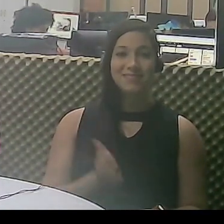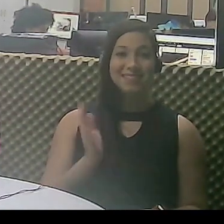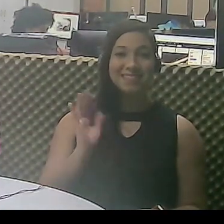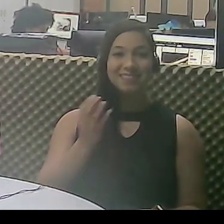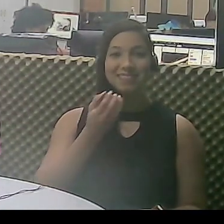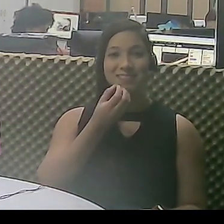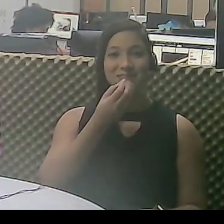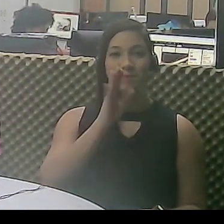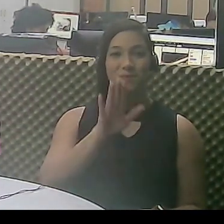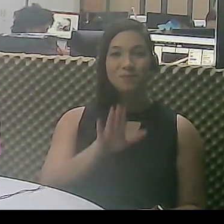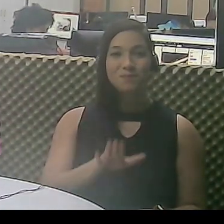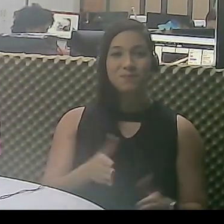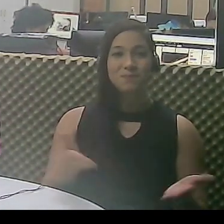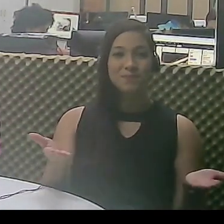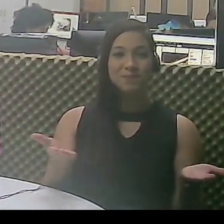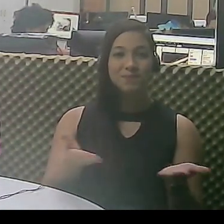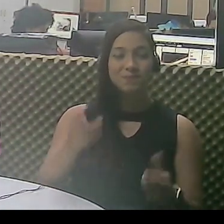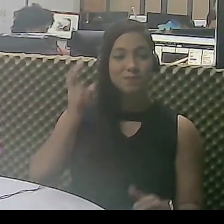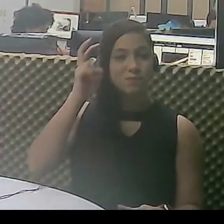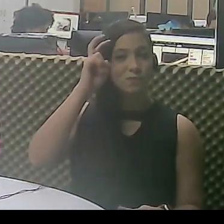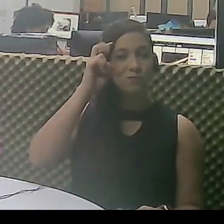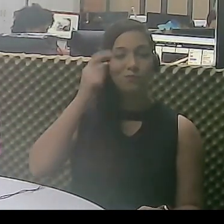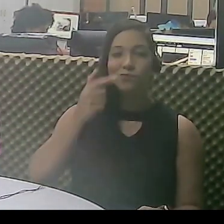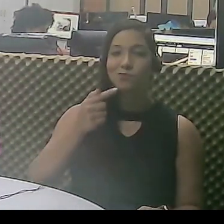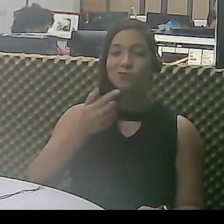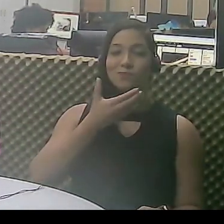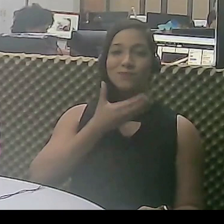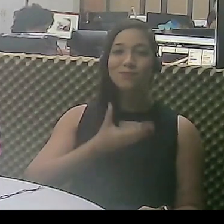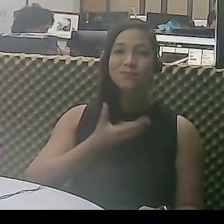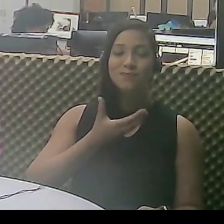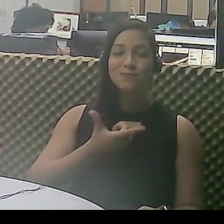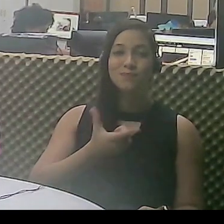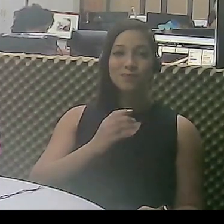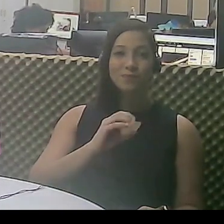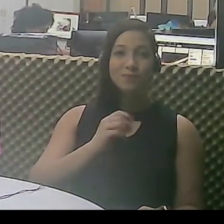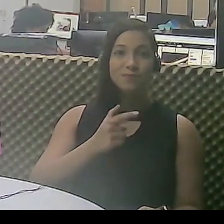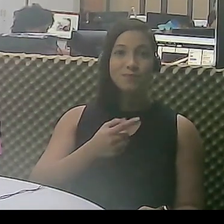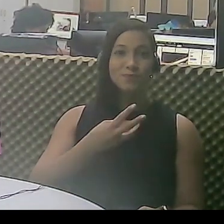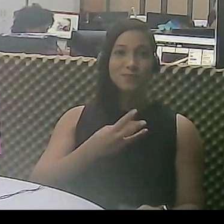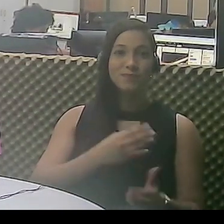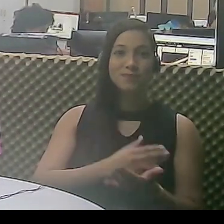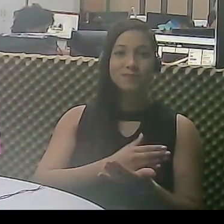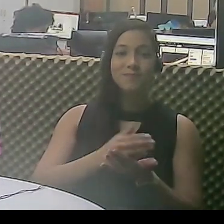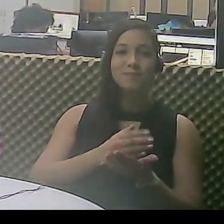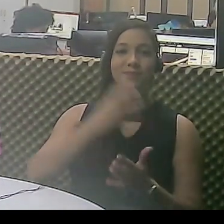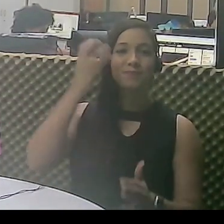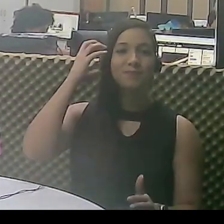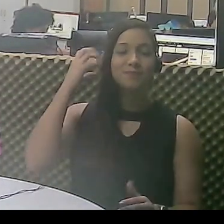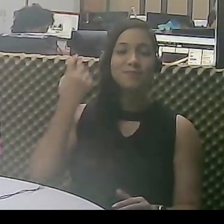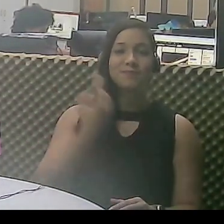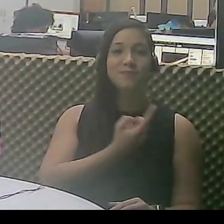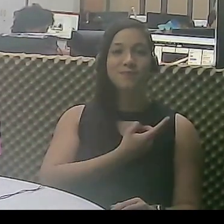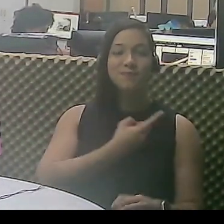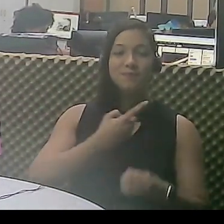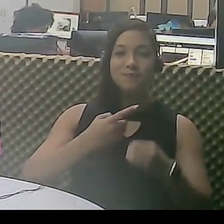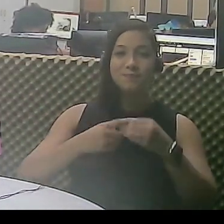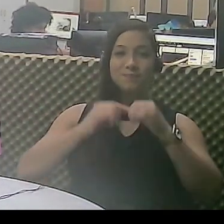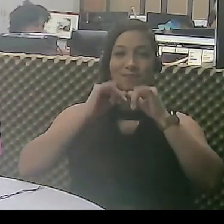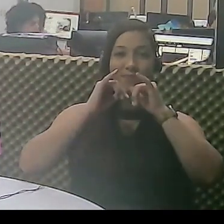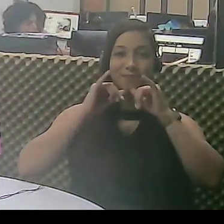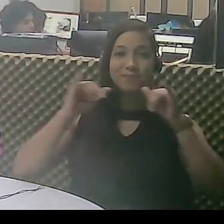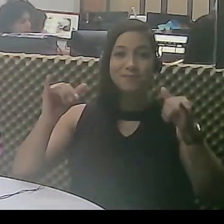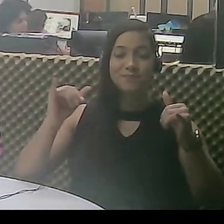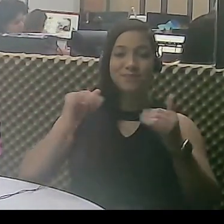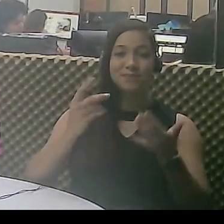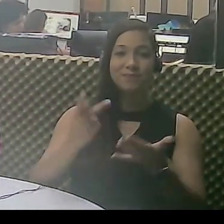Olá, boa tarde. Hoje é quinta, dia 7 de dezembro de 2023. Está no ar a Rádio Nossa Cidade com um